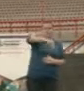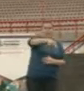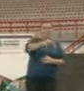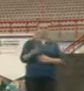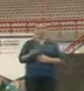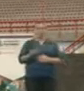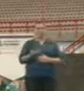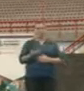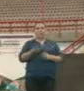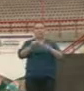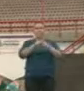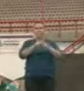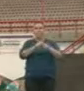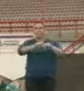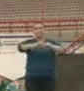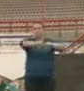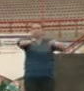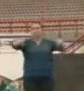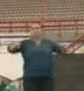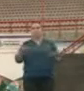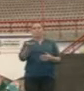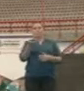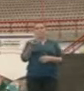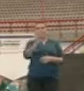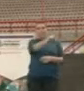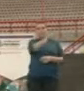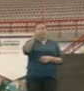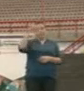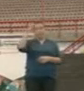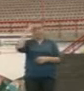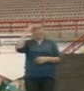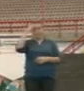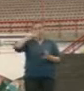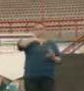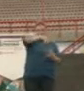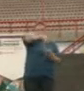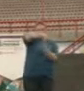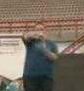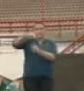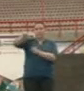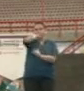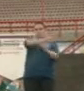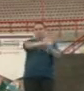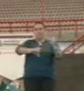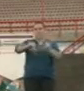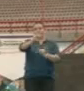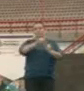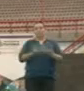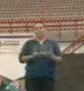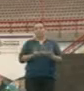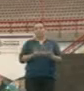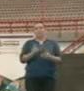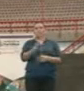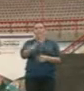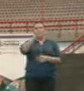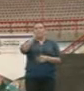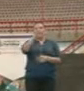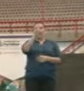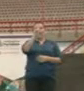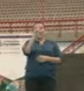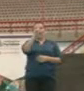mão, fazendo algo. Por quê? Porque eu quero que você entenda que o mundo está em mudança. E não é mais a Idade Média que vai